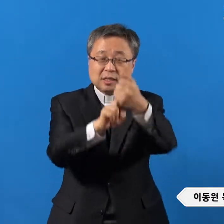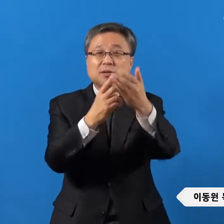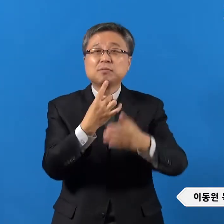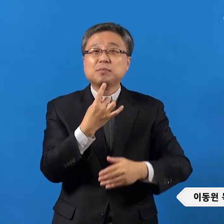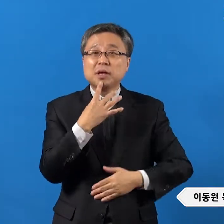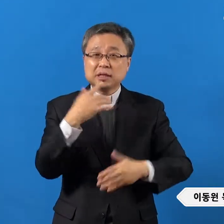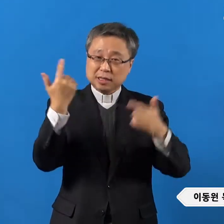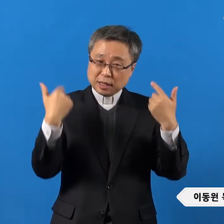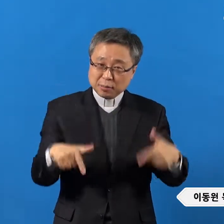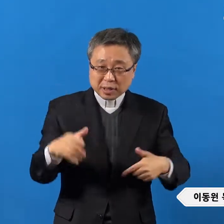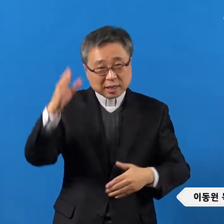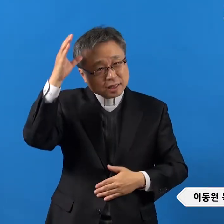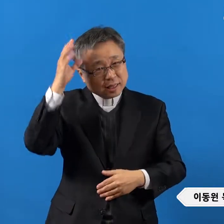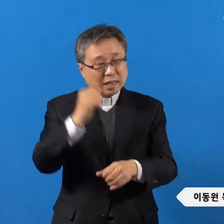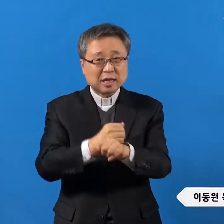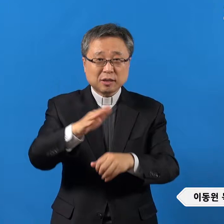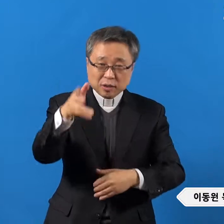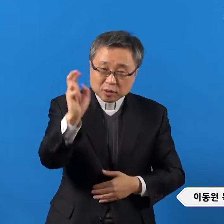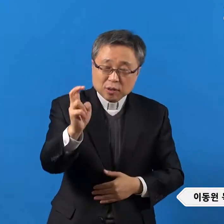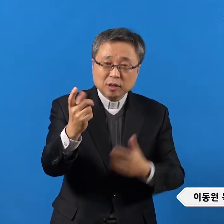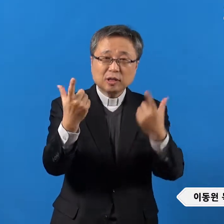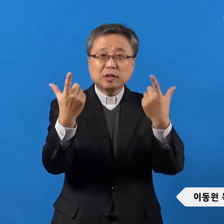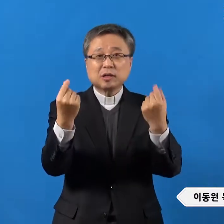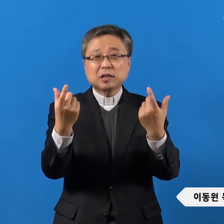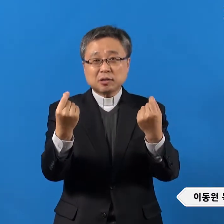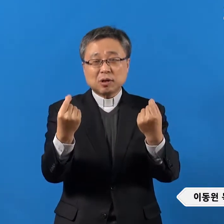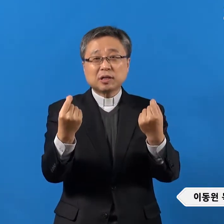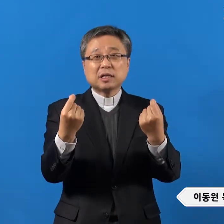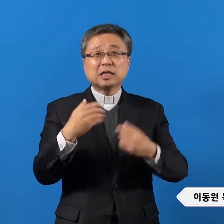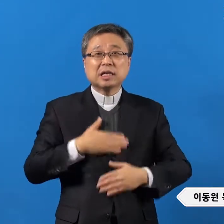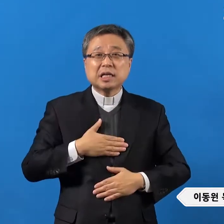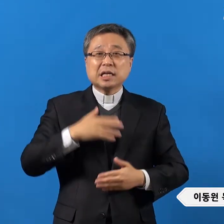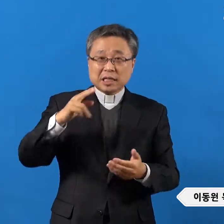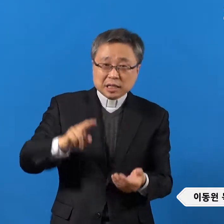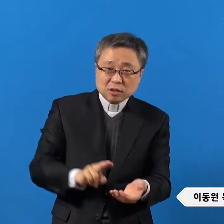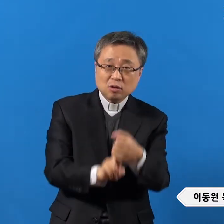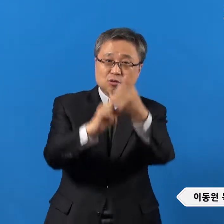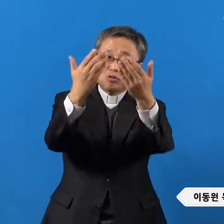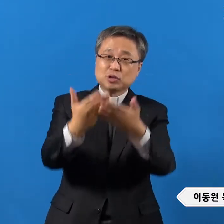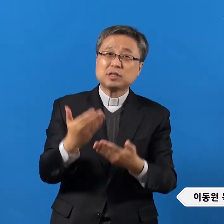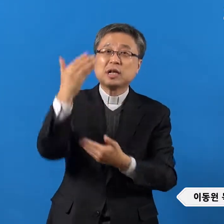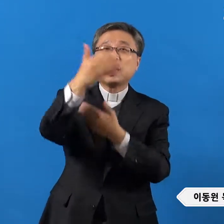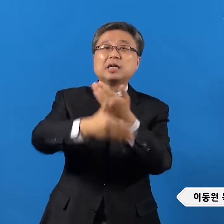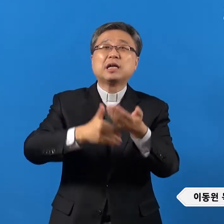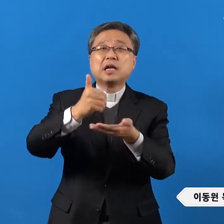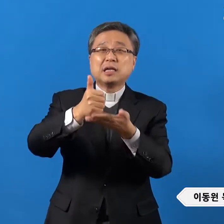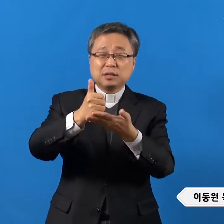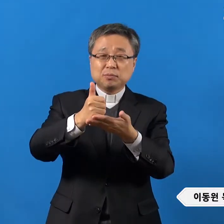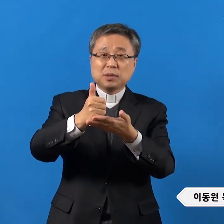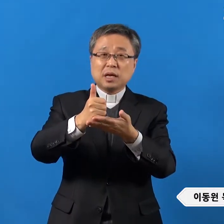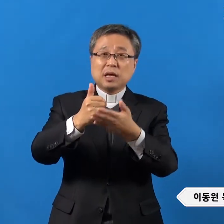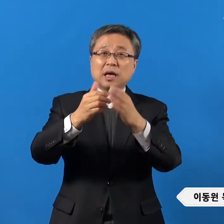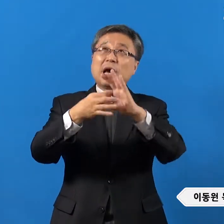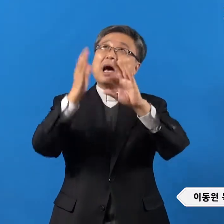것이고, 그리고 그런 기적을 주실 하늘만 쳐다보고 살아야 했을 것입니다. 어쩌면